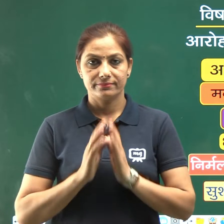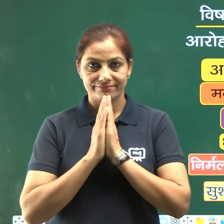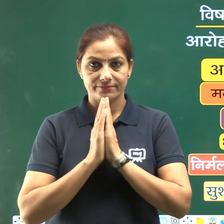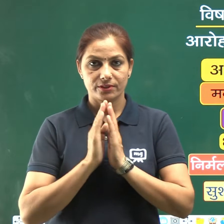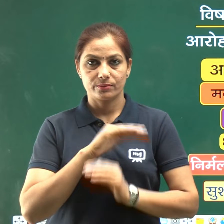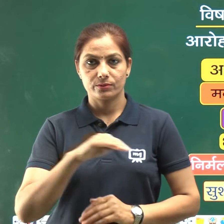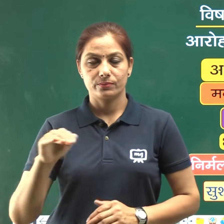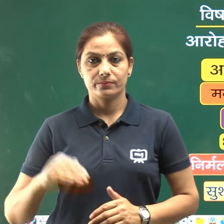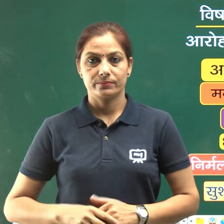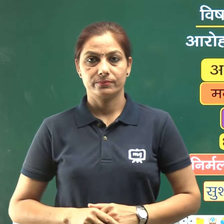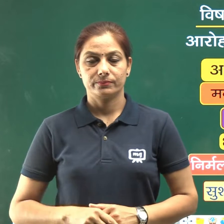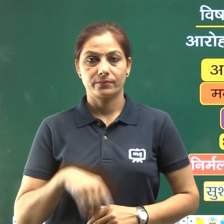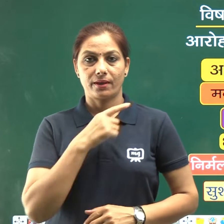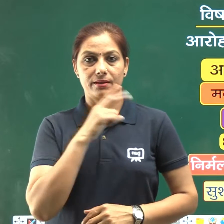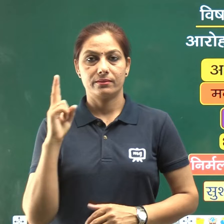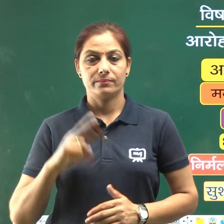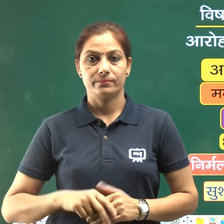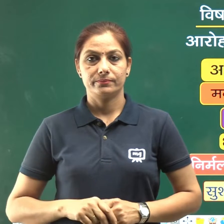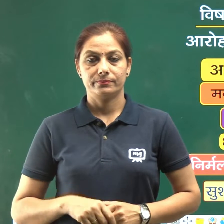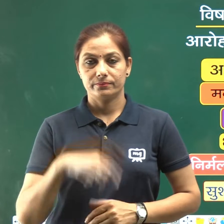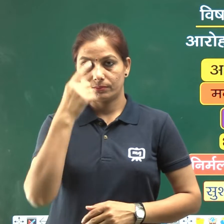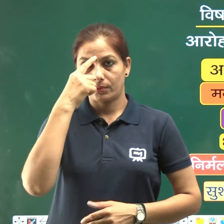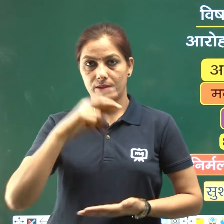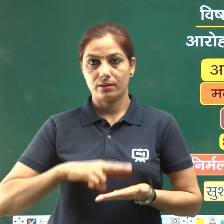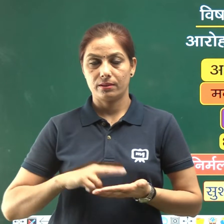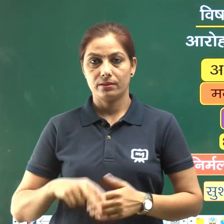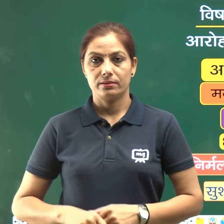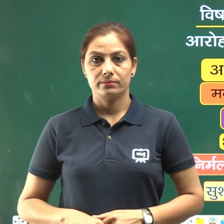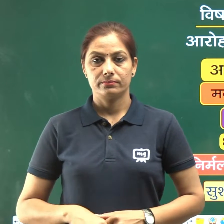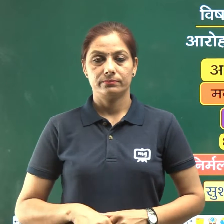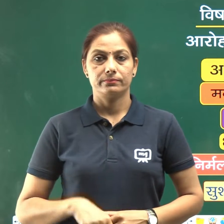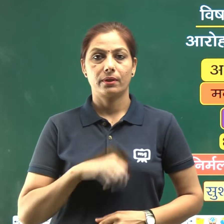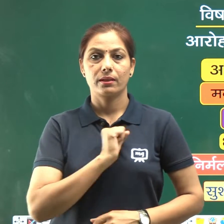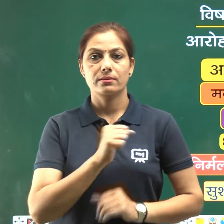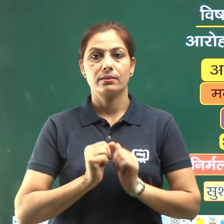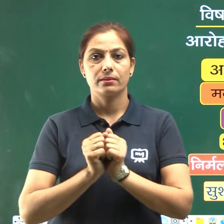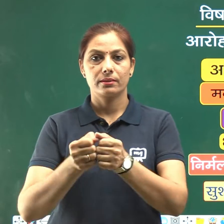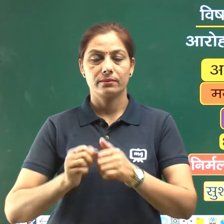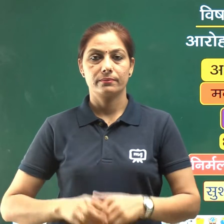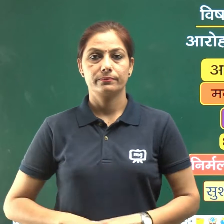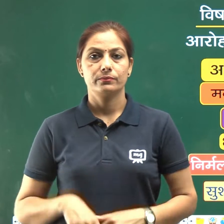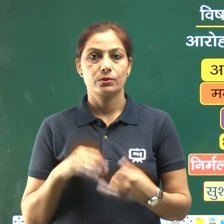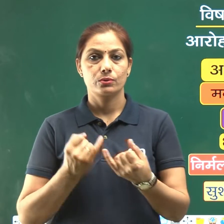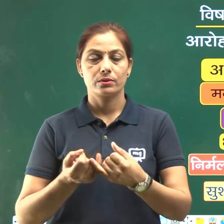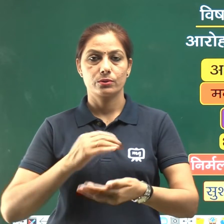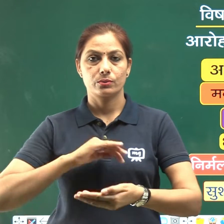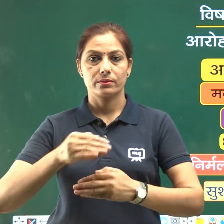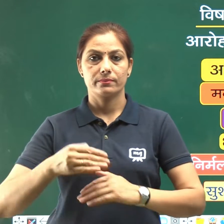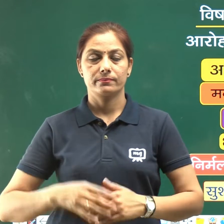नमस्कार बच्चों, मेरा नाम निर्मल कुमार गुप्ता, मेरे साथ है सुशीला